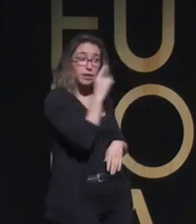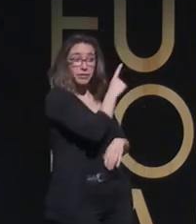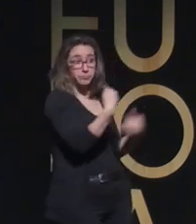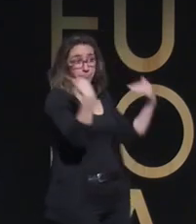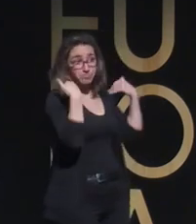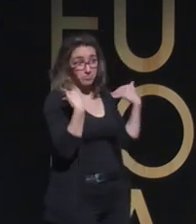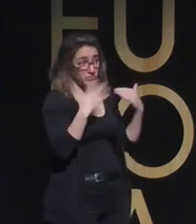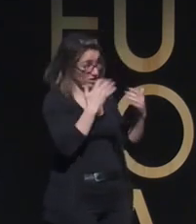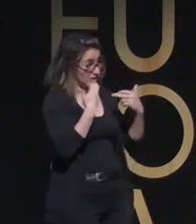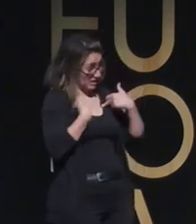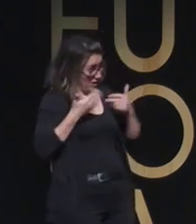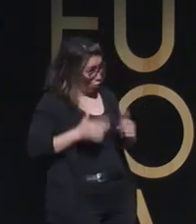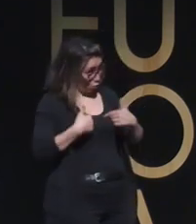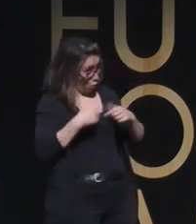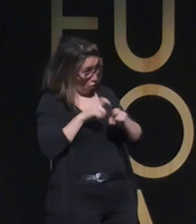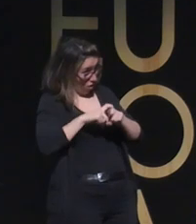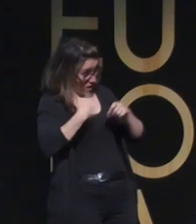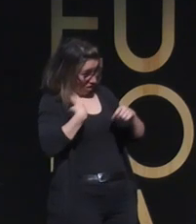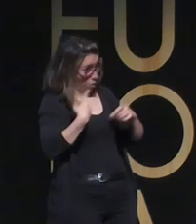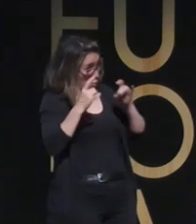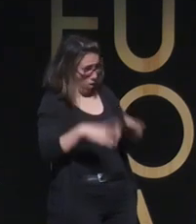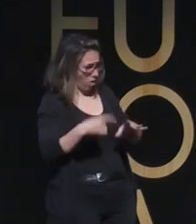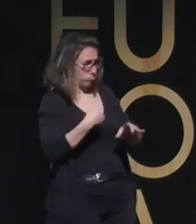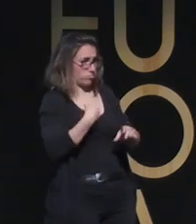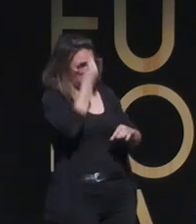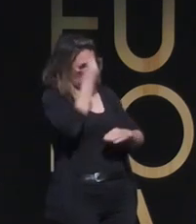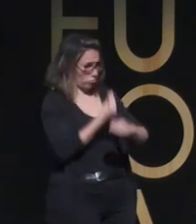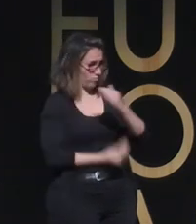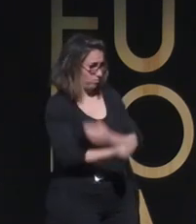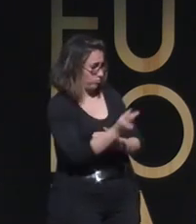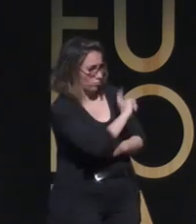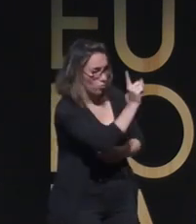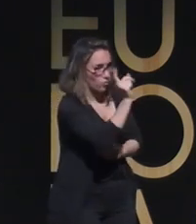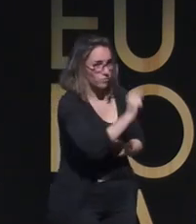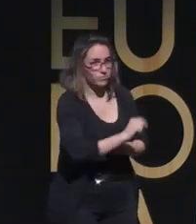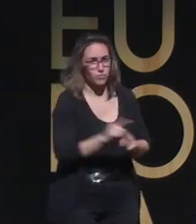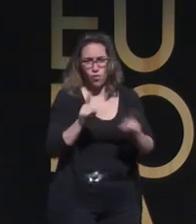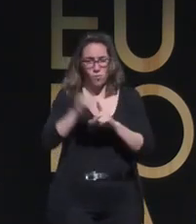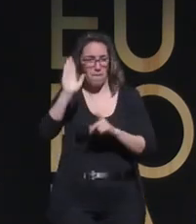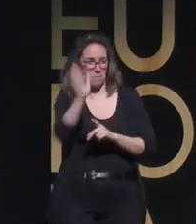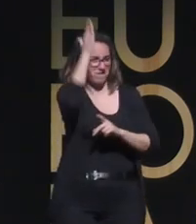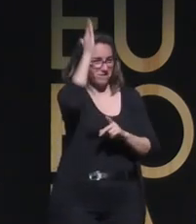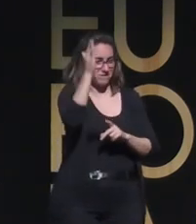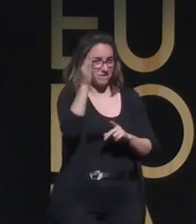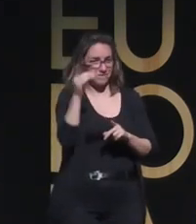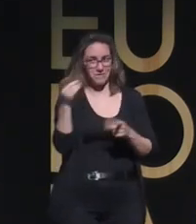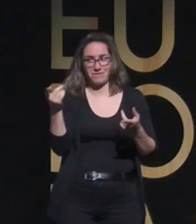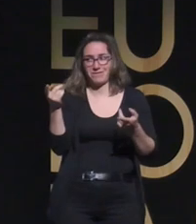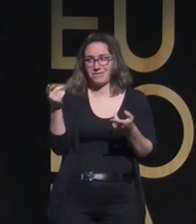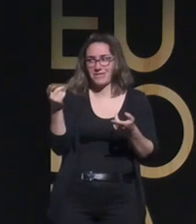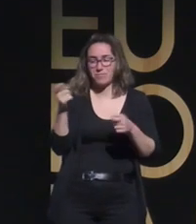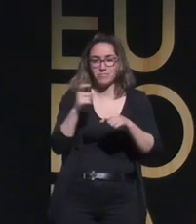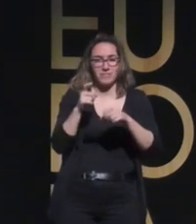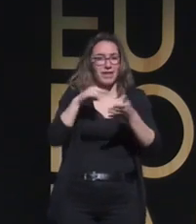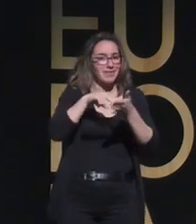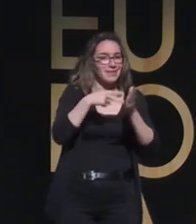como yo no lo aguantaría, pero... Tienen este zasca que, ¿qué es lo que te queda? Pues técnica pingüino de Madagascar,